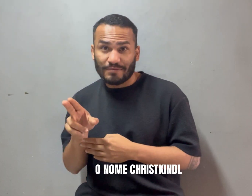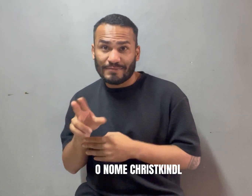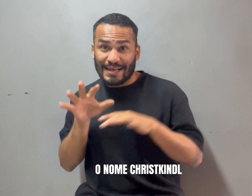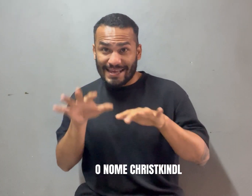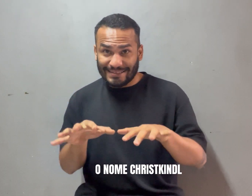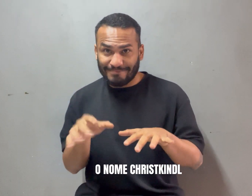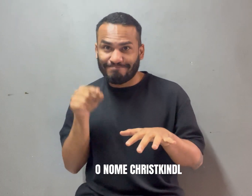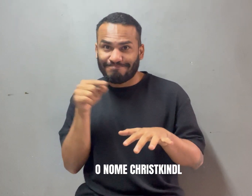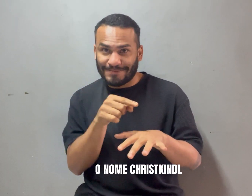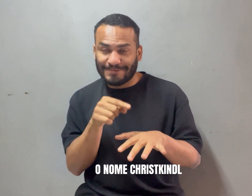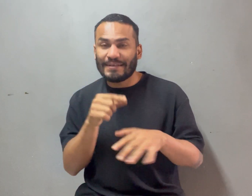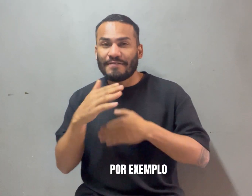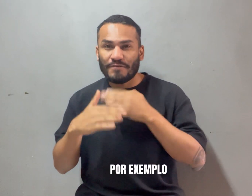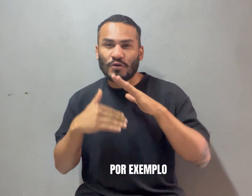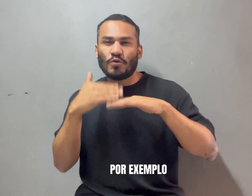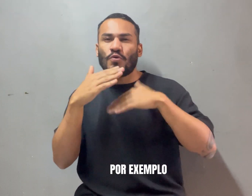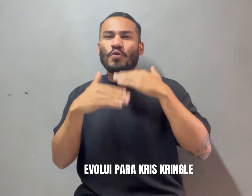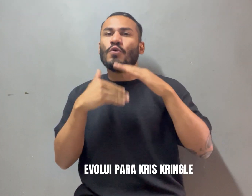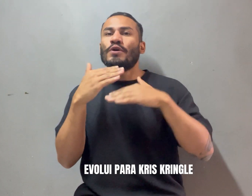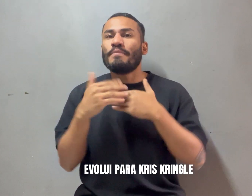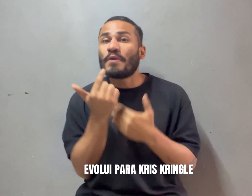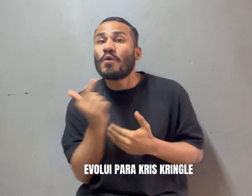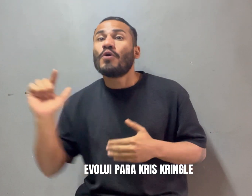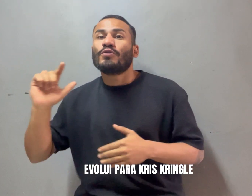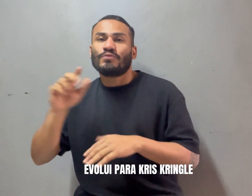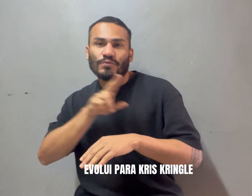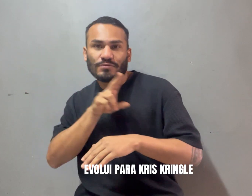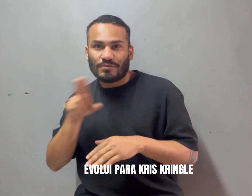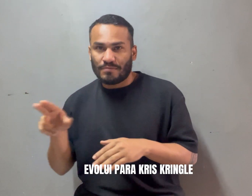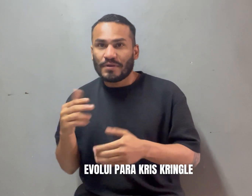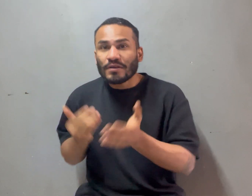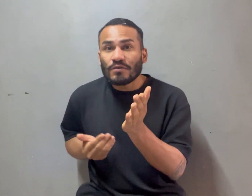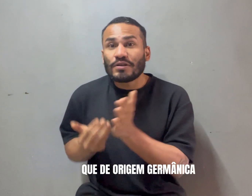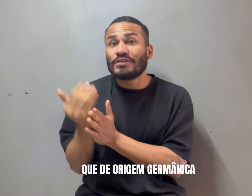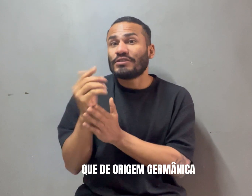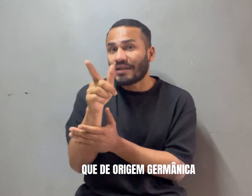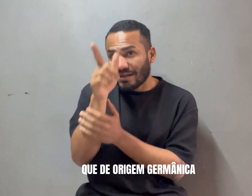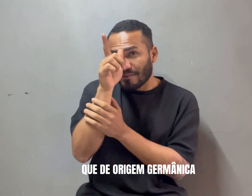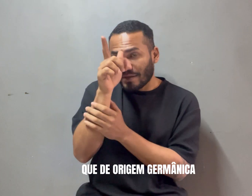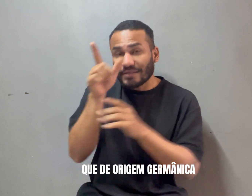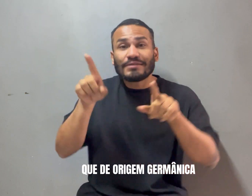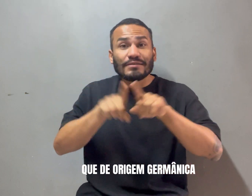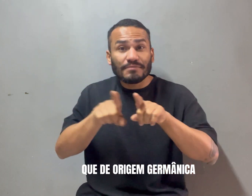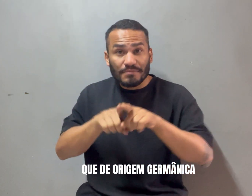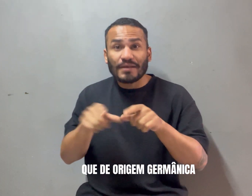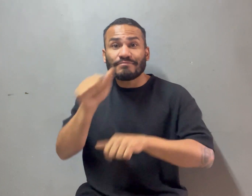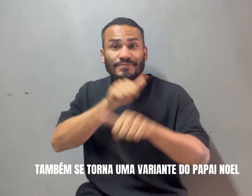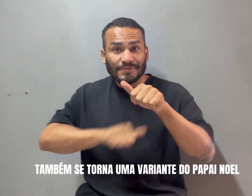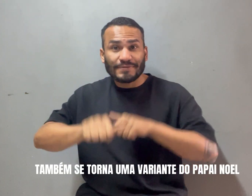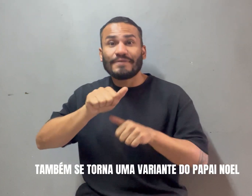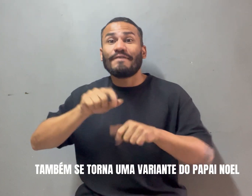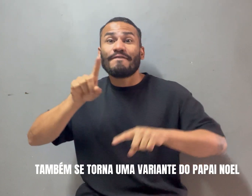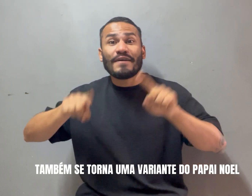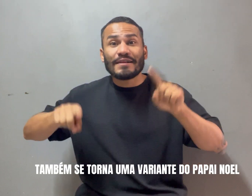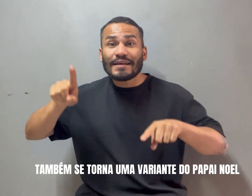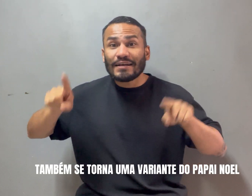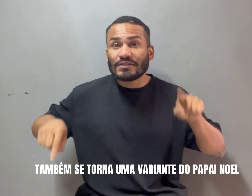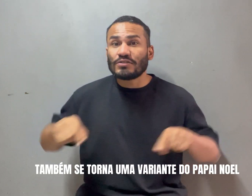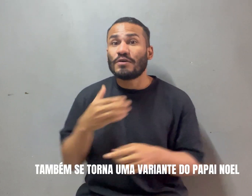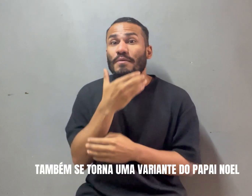nome Christkindl, por exemplo, evolui para Kris-Kringle, que, de origem germânica, também se torna uma variante